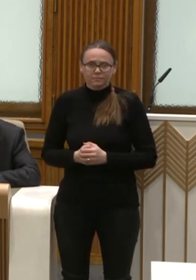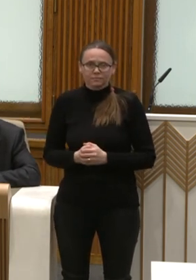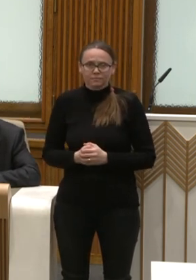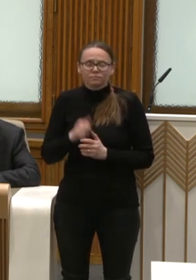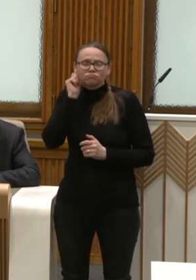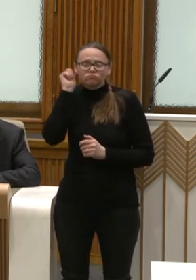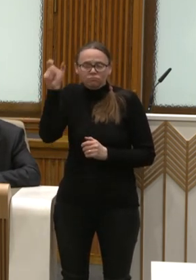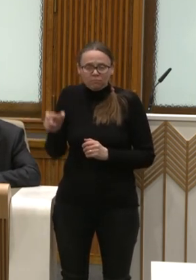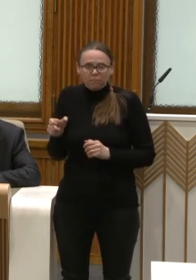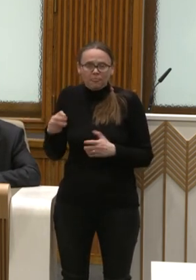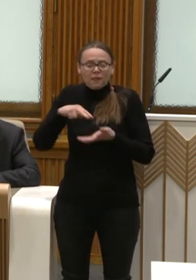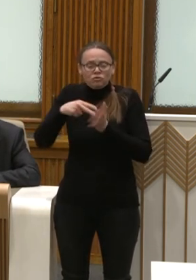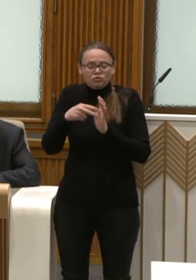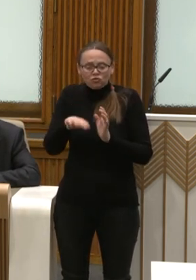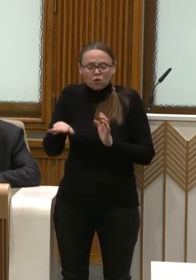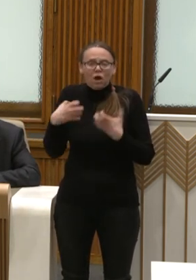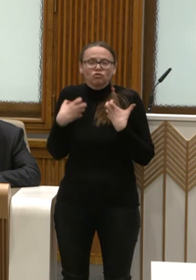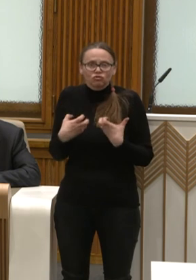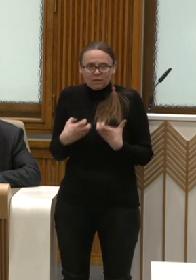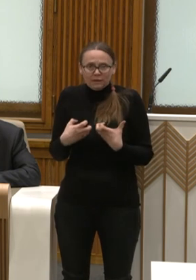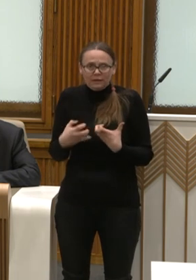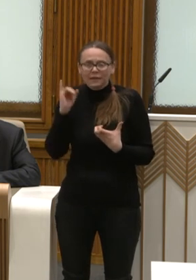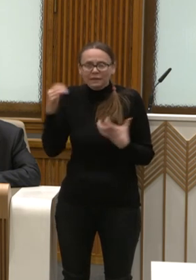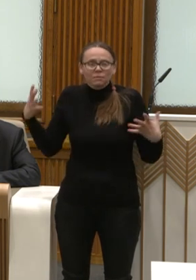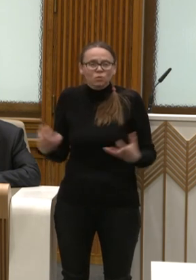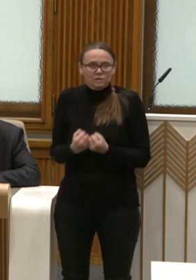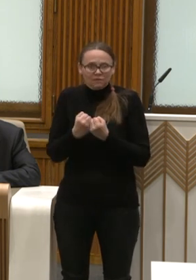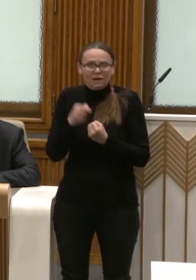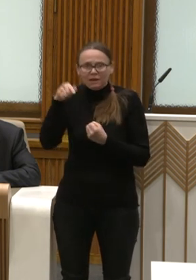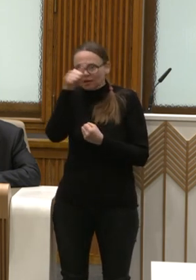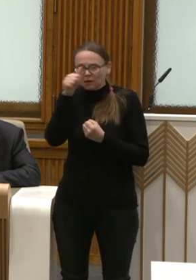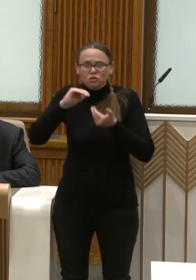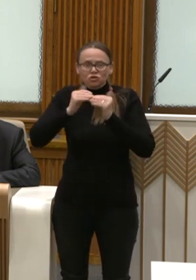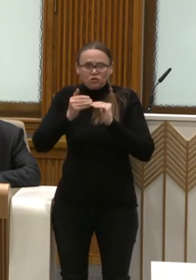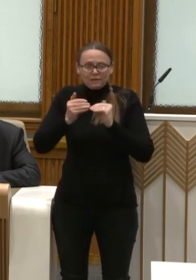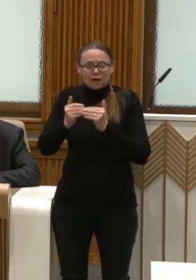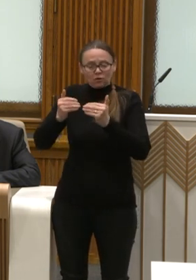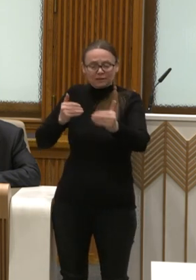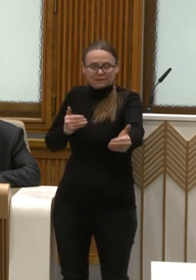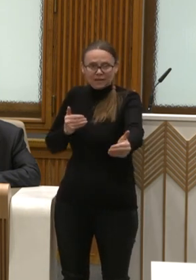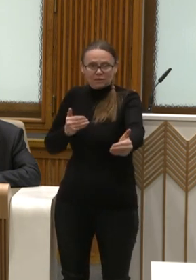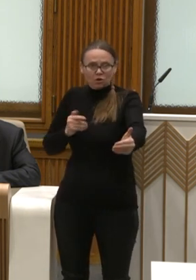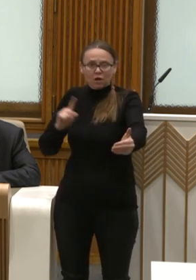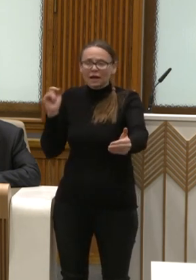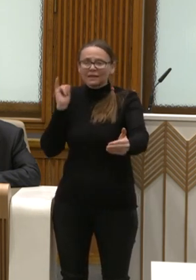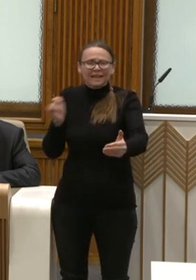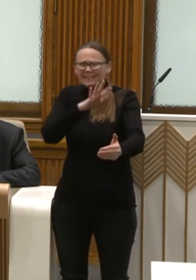Torej, stroka si želi, da bi ustvarili tako imenovano socialno distanco, da nikjer ne